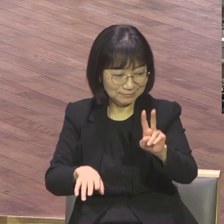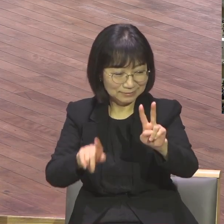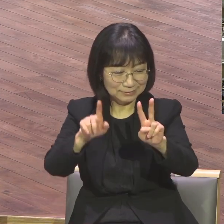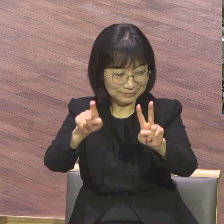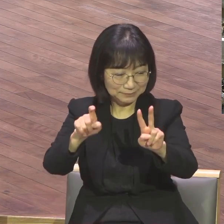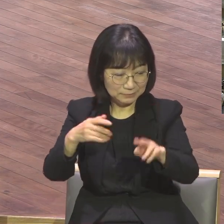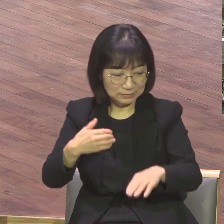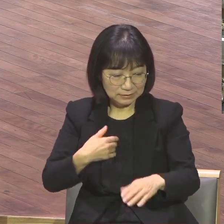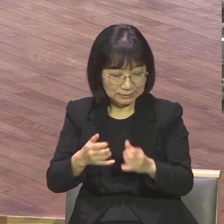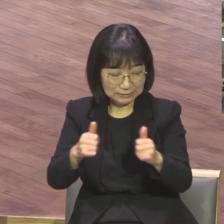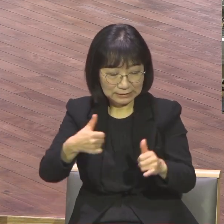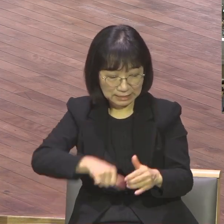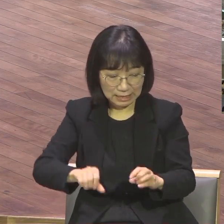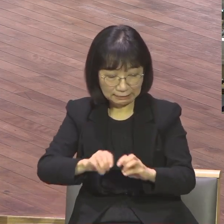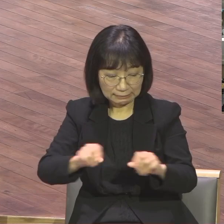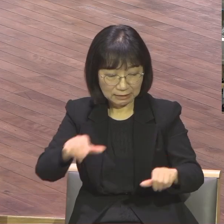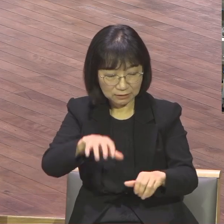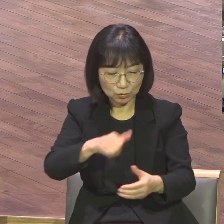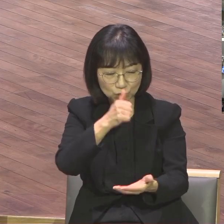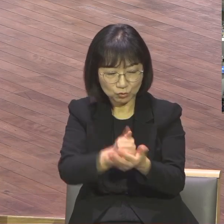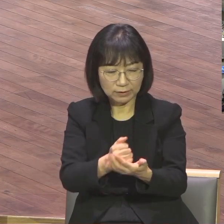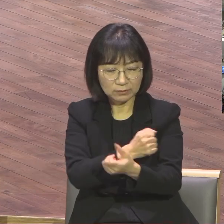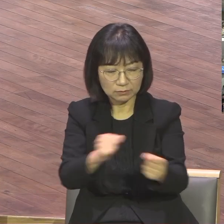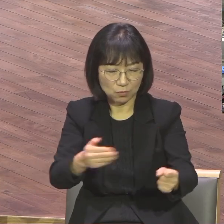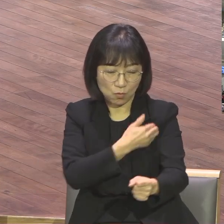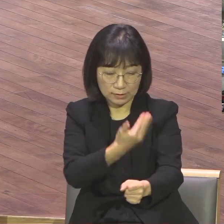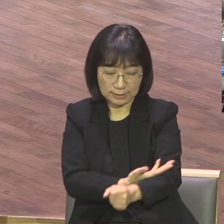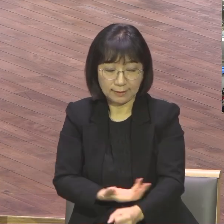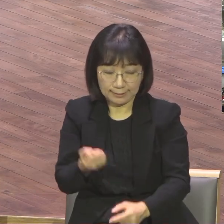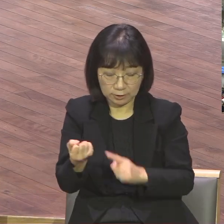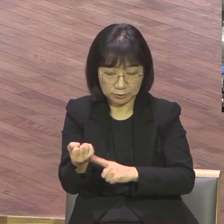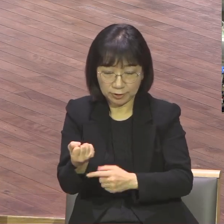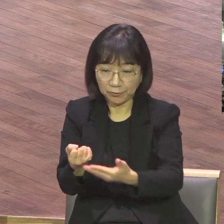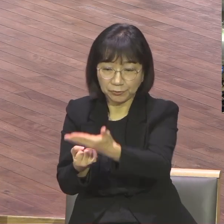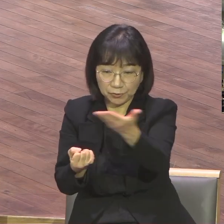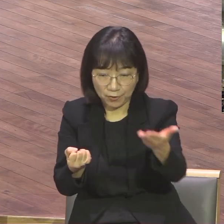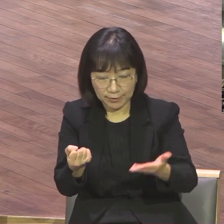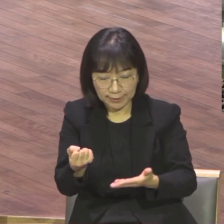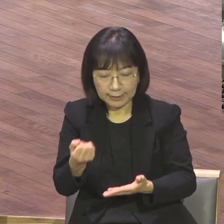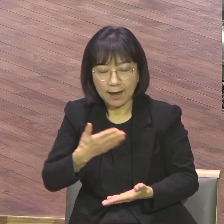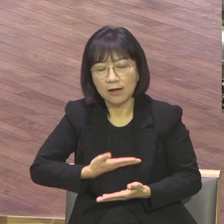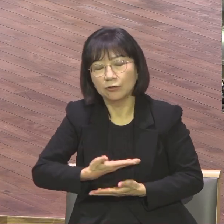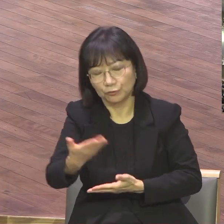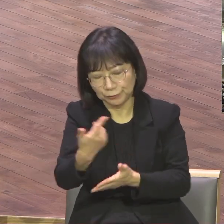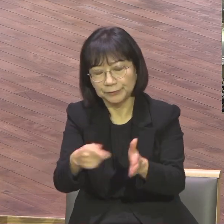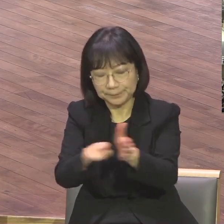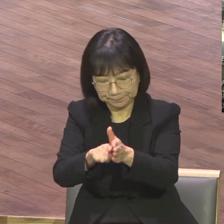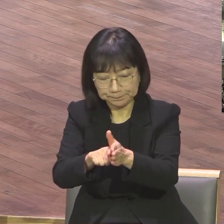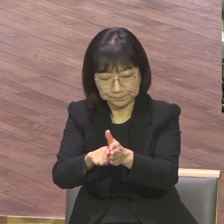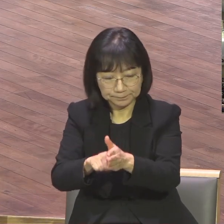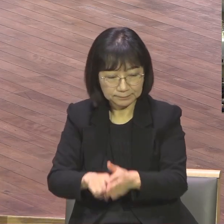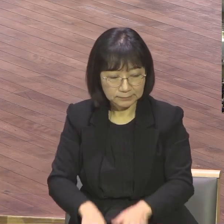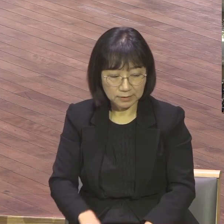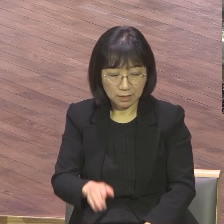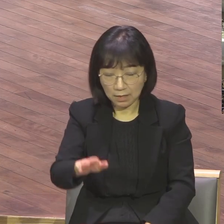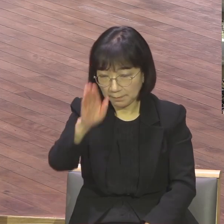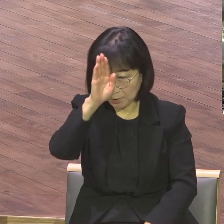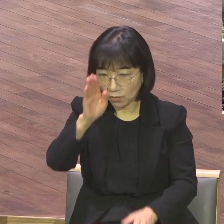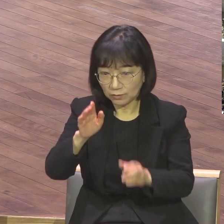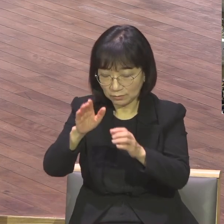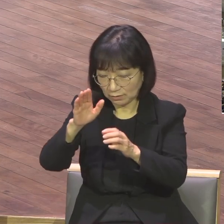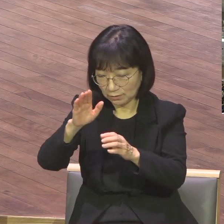인자가 땅에서 죄를 사하는 권세가 있는 줄을 너희가 알게 하려 하노라 하시고